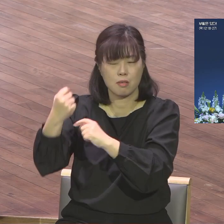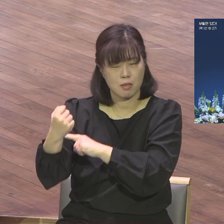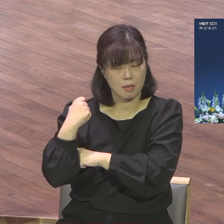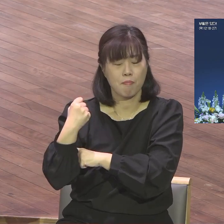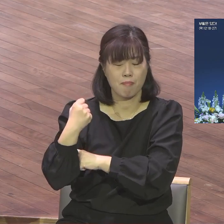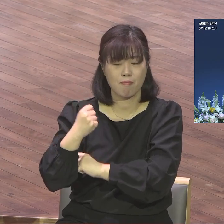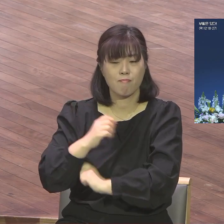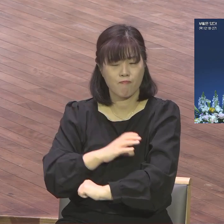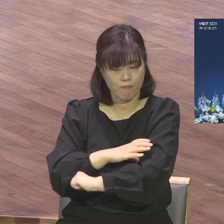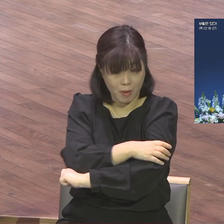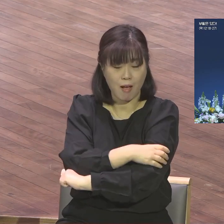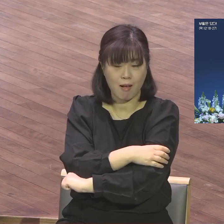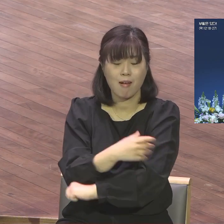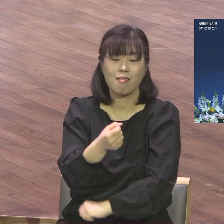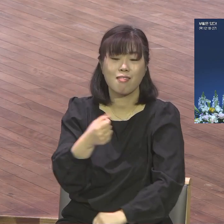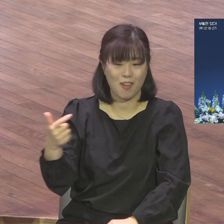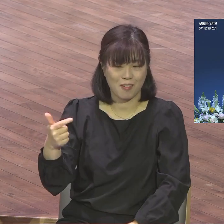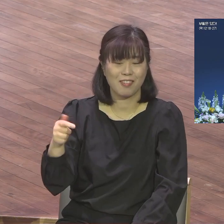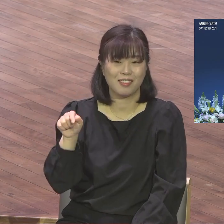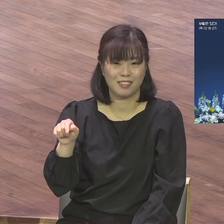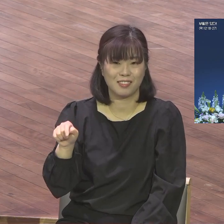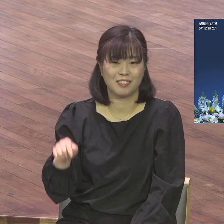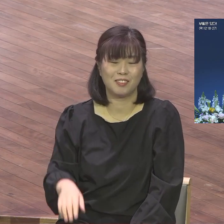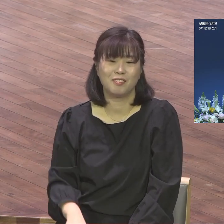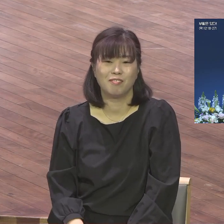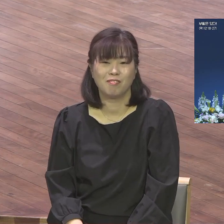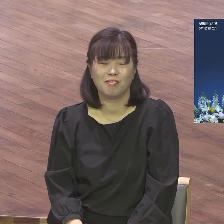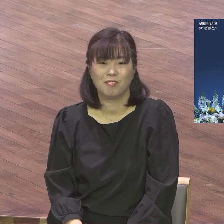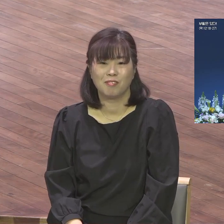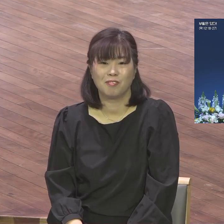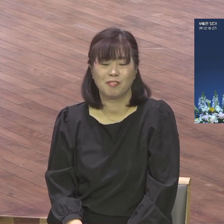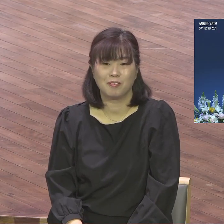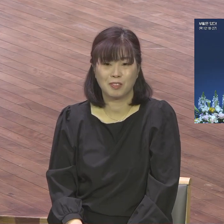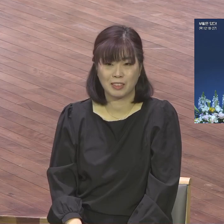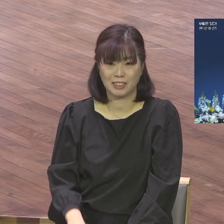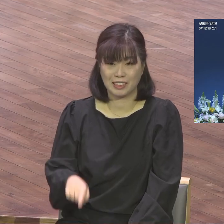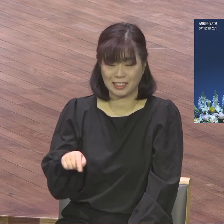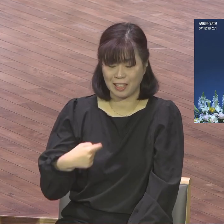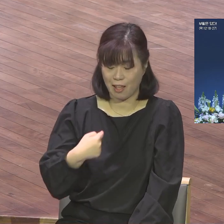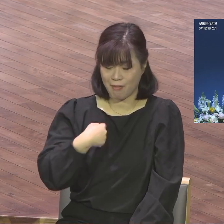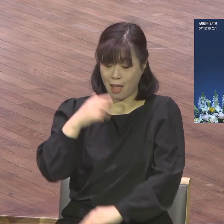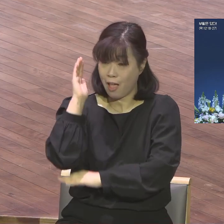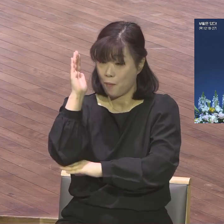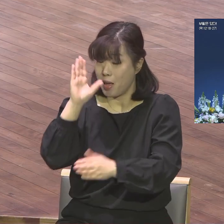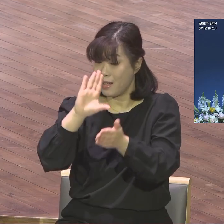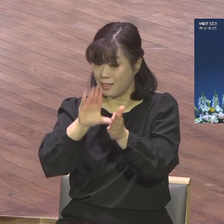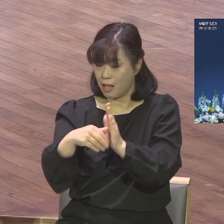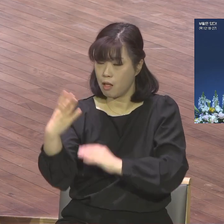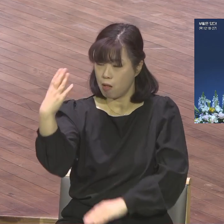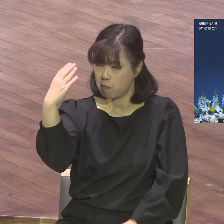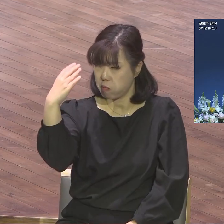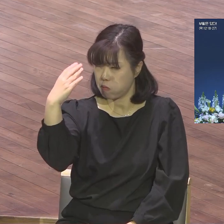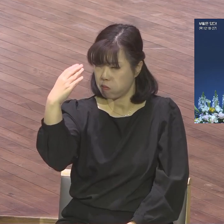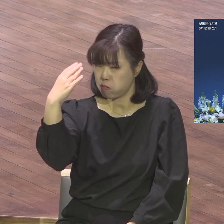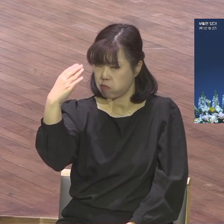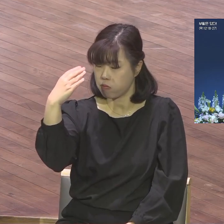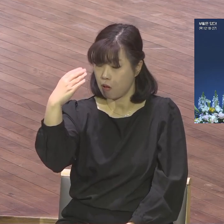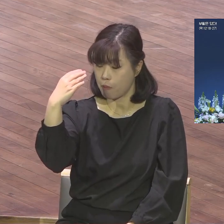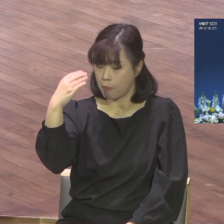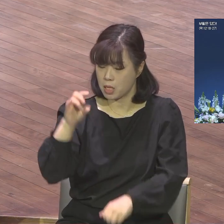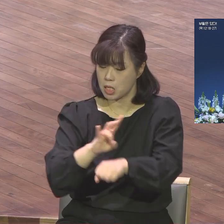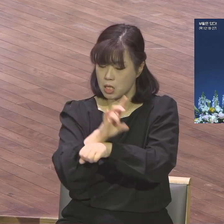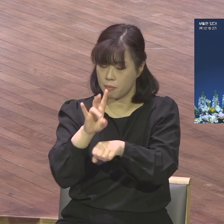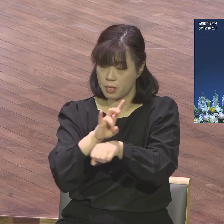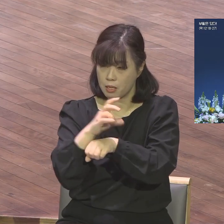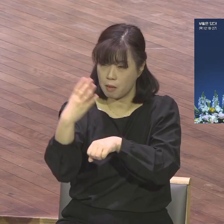방송국이 데니시 목사의 방송이 24시간 계속 나가는데 방송국 열악해요. 열악한데 가보니까